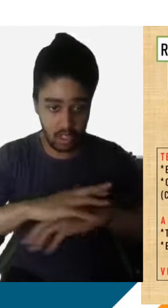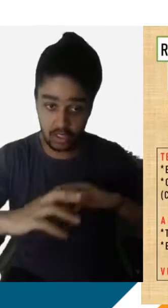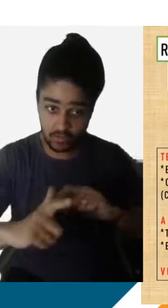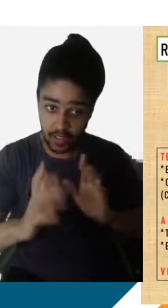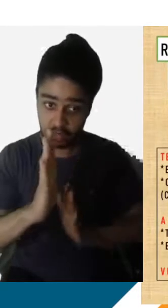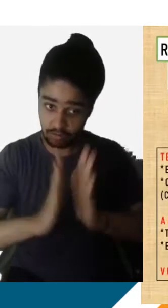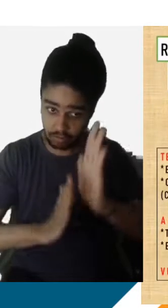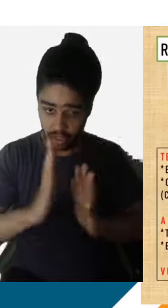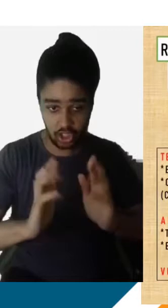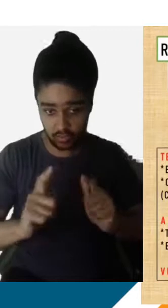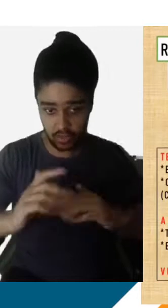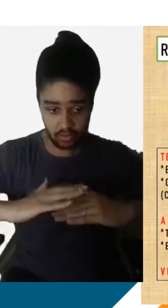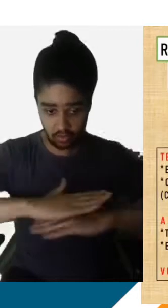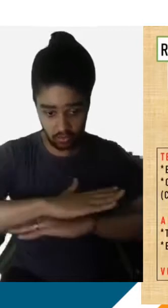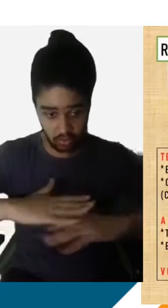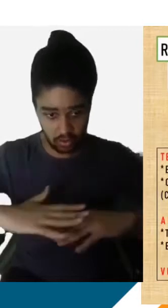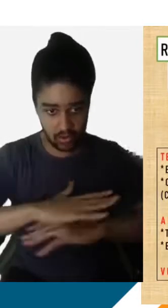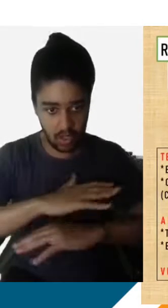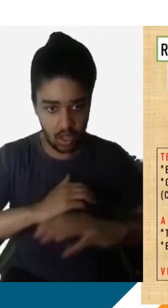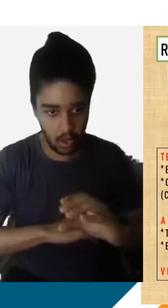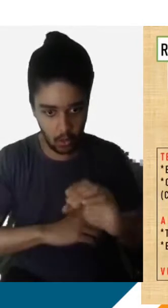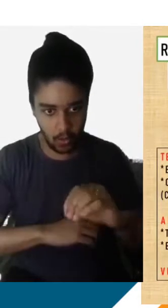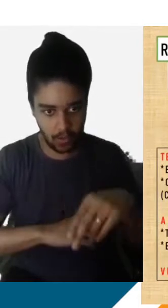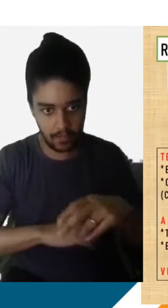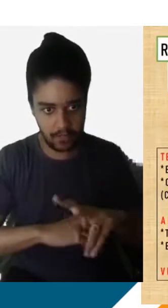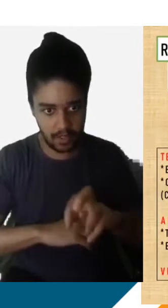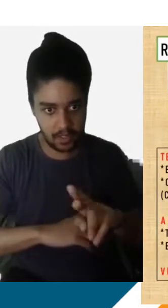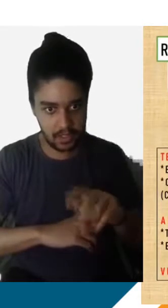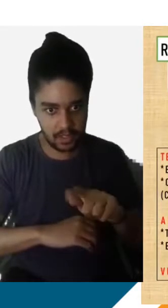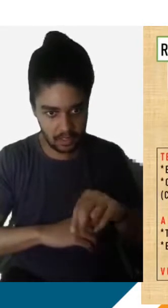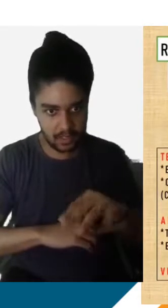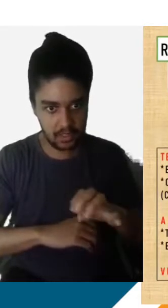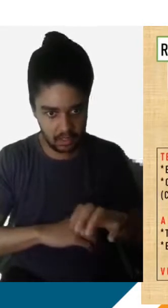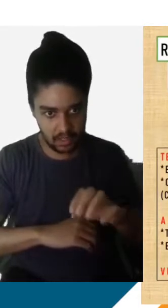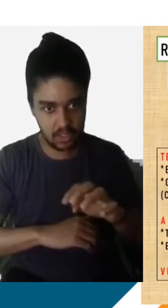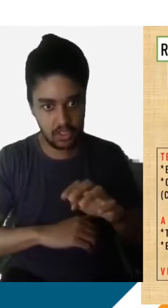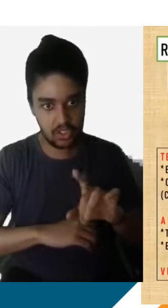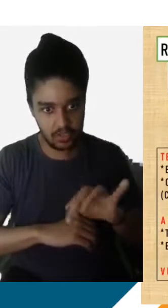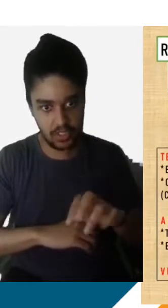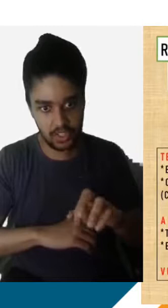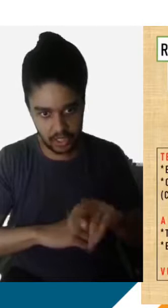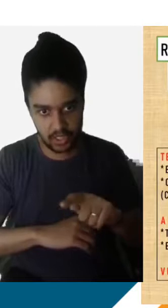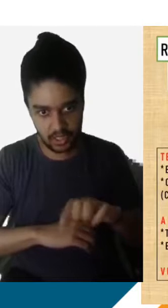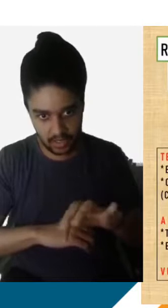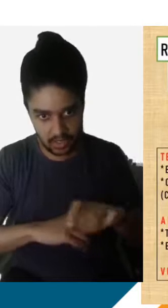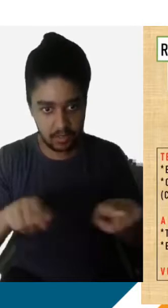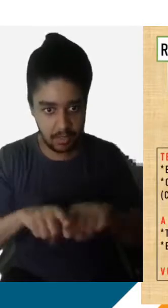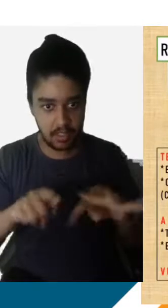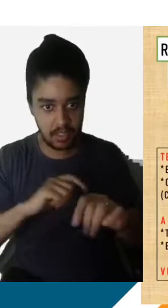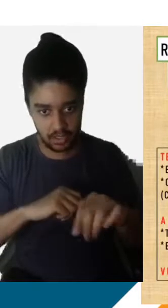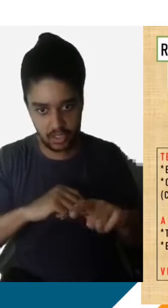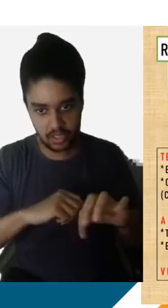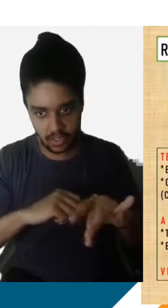identificando três movimentos, como movimentos convergente, divergente e tangencial. O movimento convergente